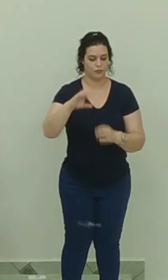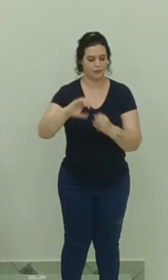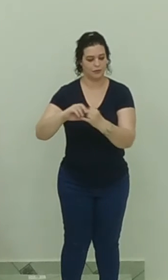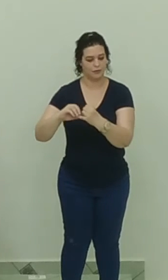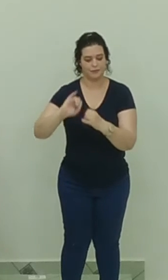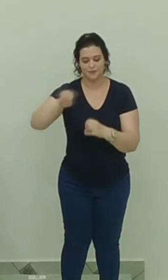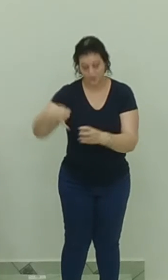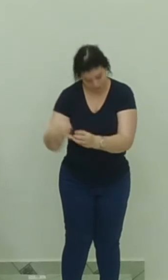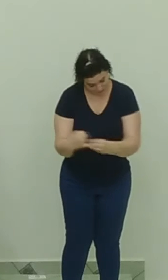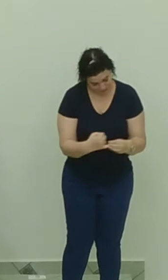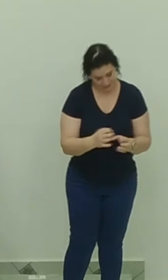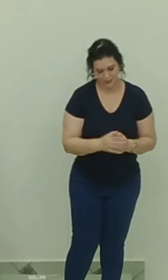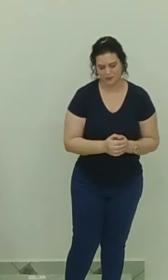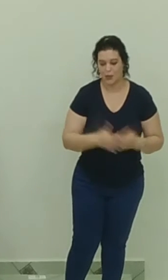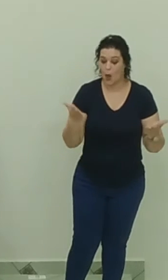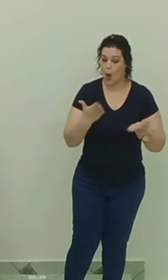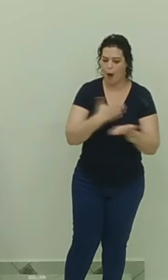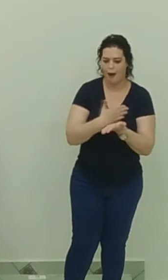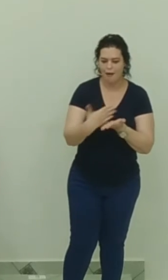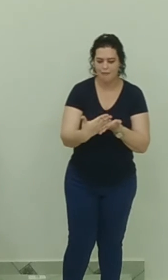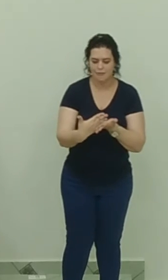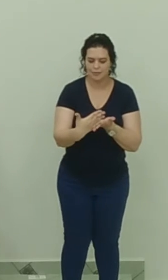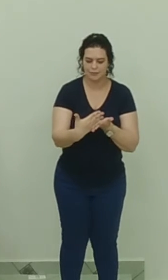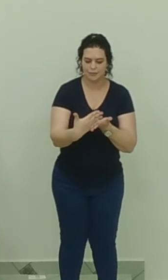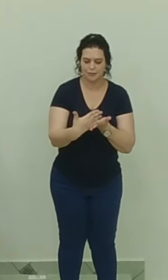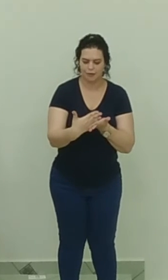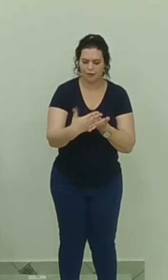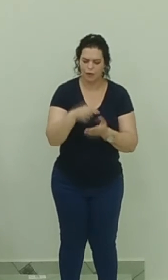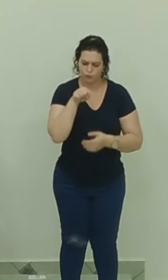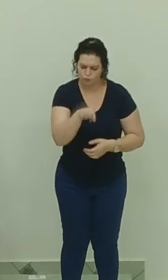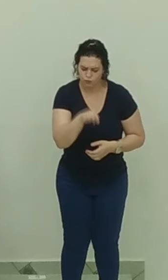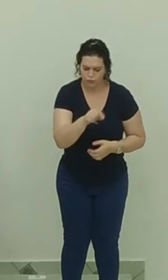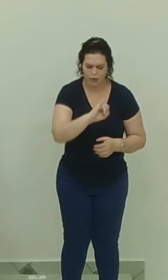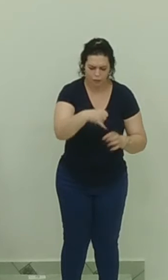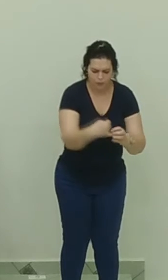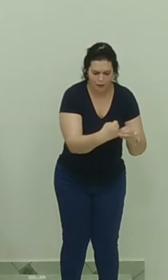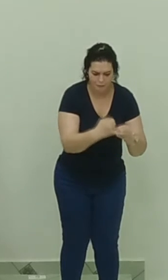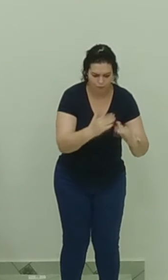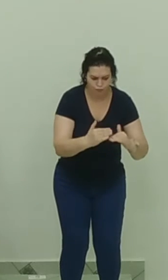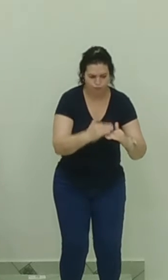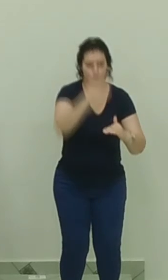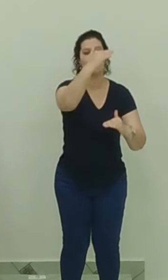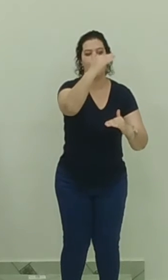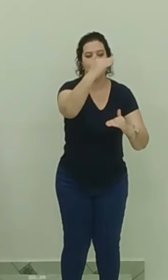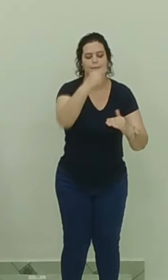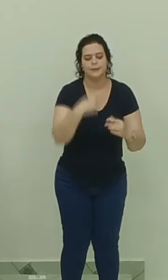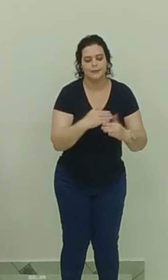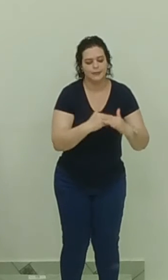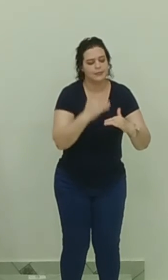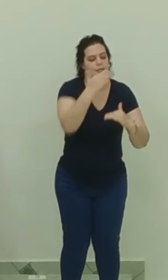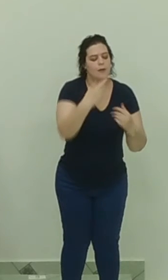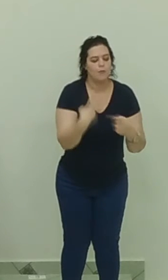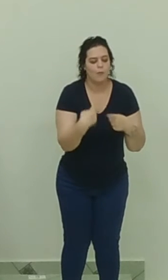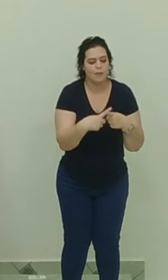hoje começarei a engrandecer-te perante os olhos de todo Israel, para